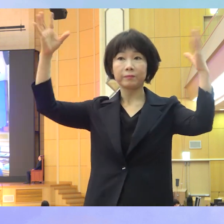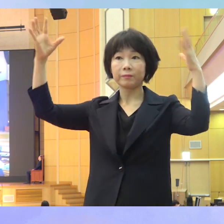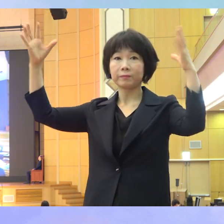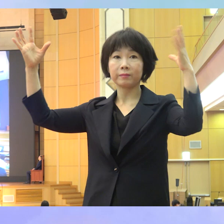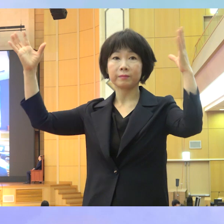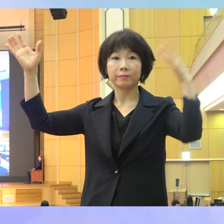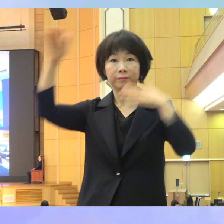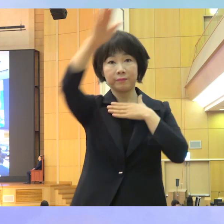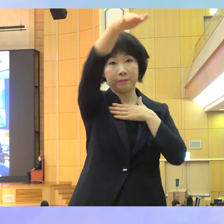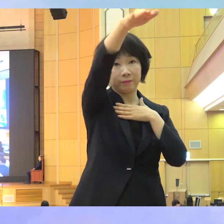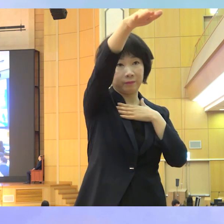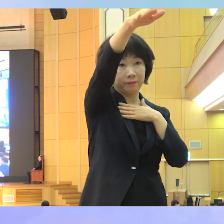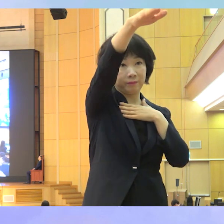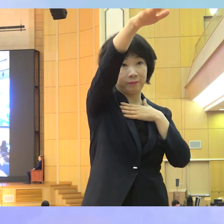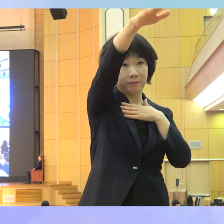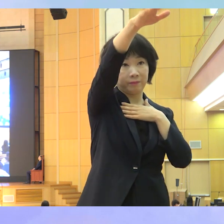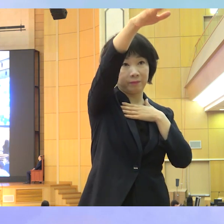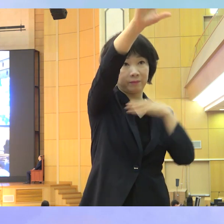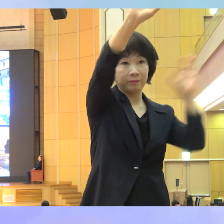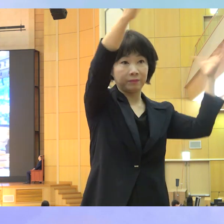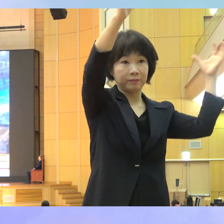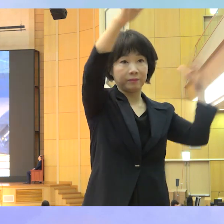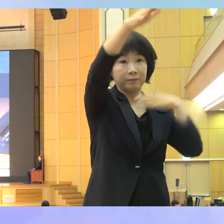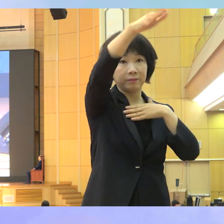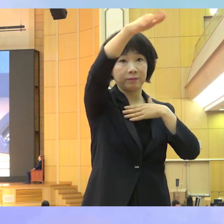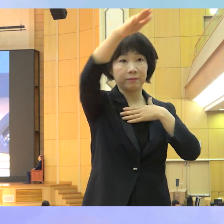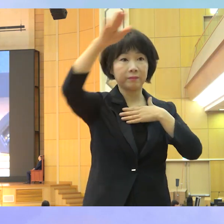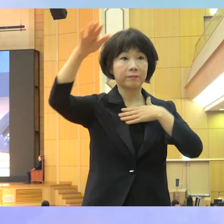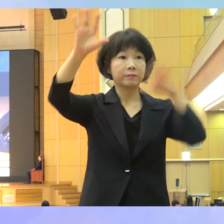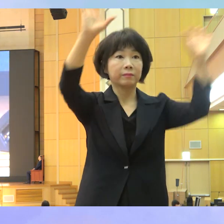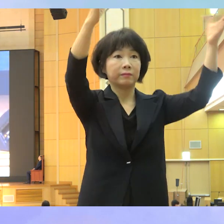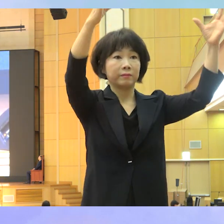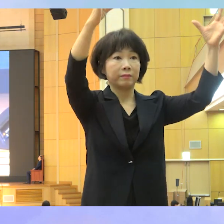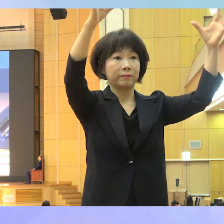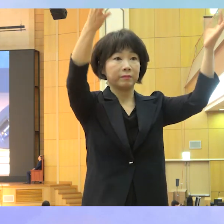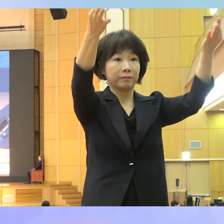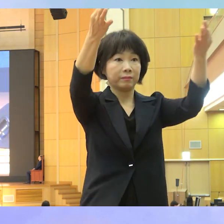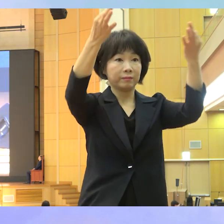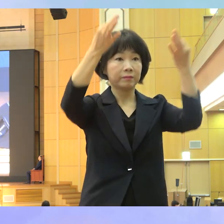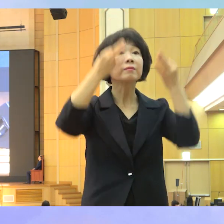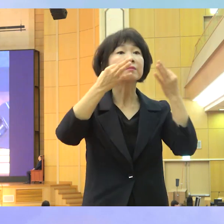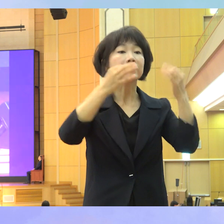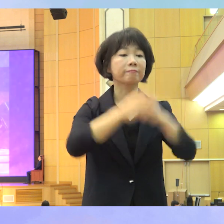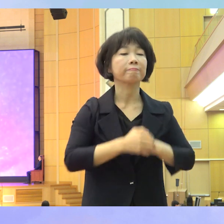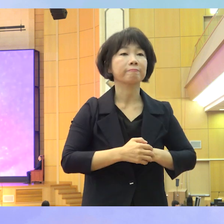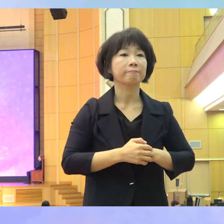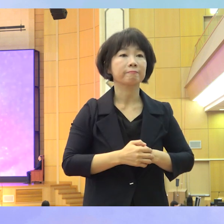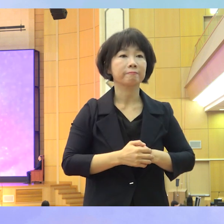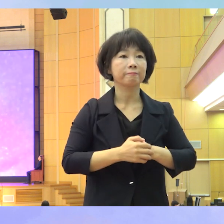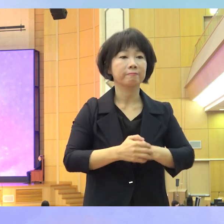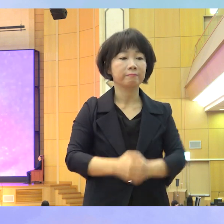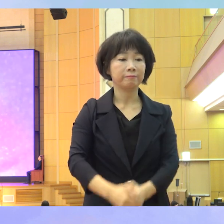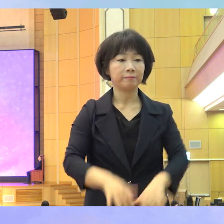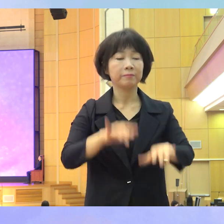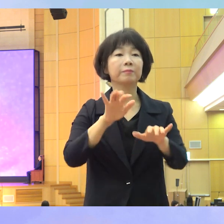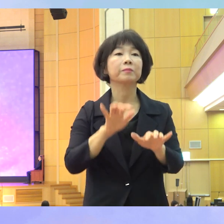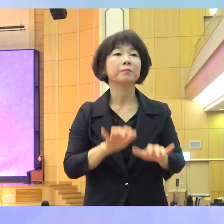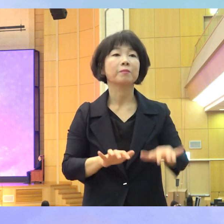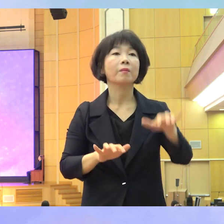주님이 나의 왕 되심을, 나의 주인 되심을 고백하시면서 이 시간 찬양하시겠습니다.